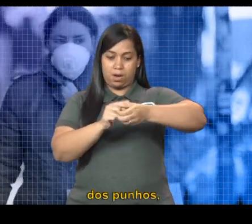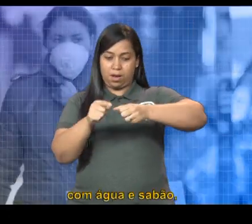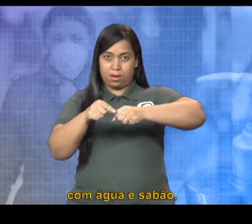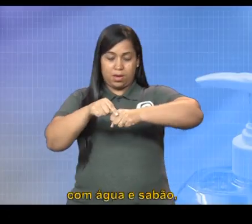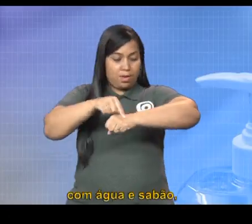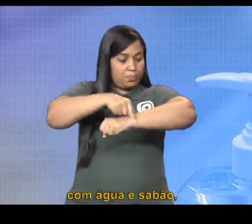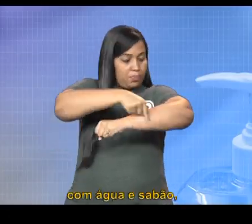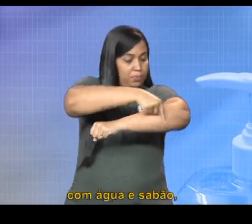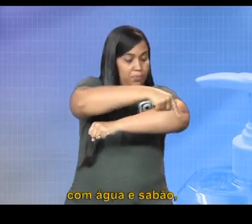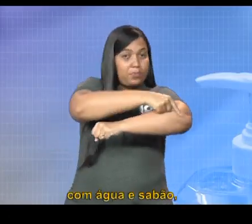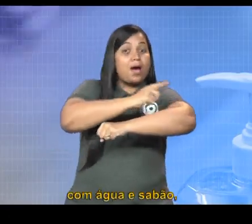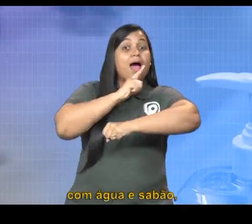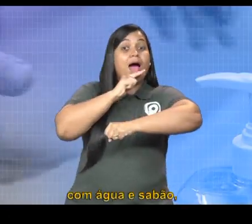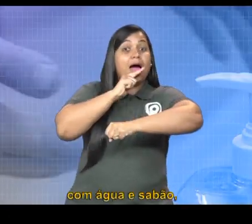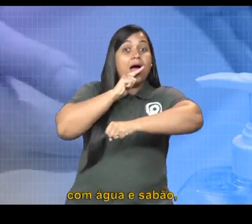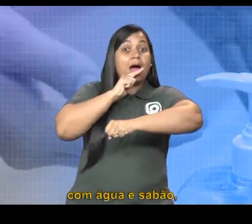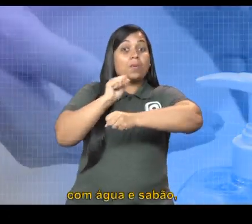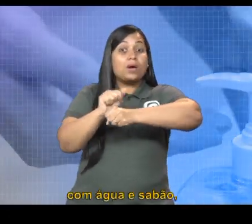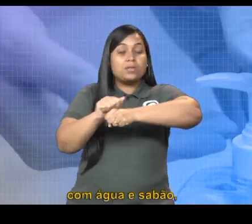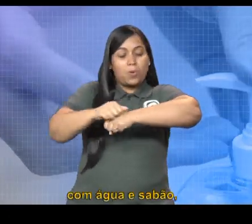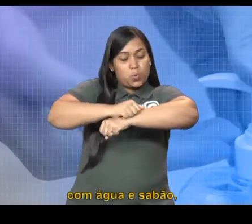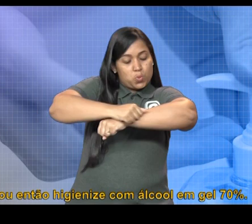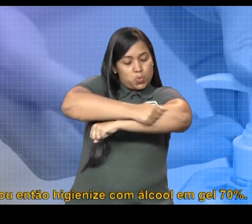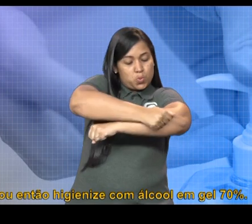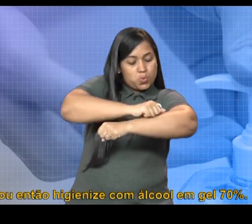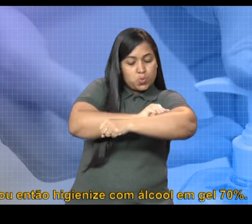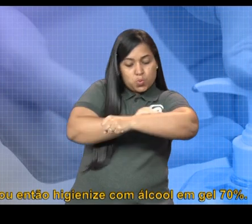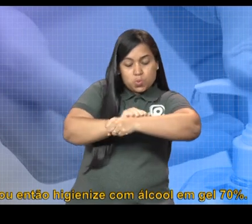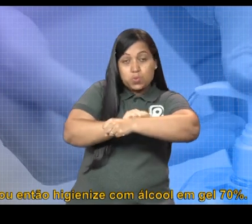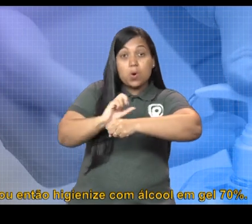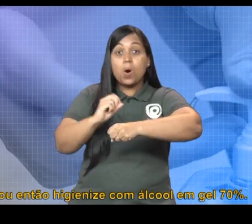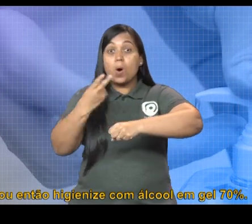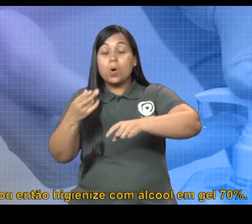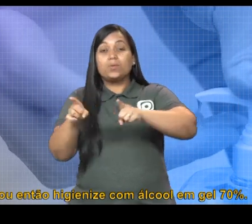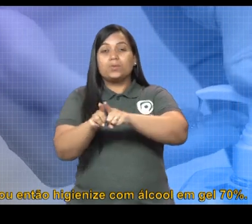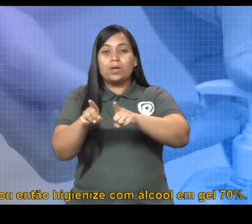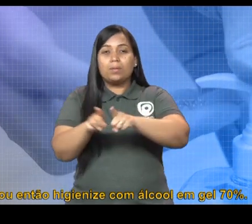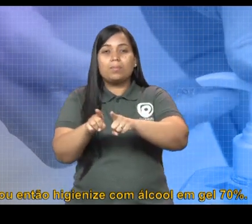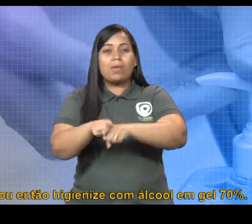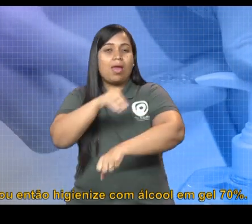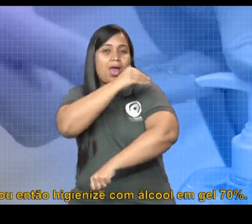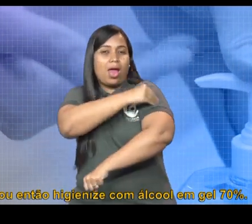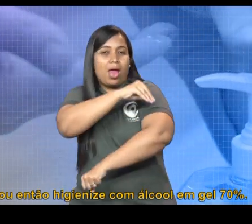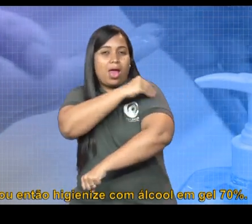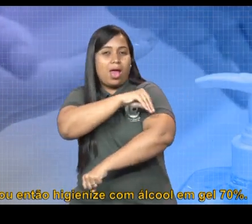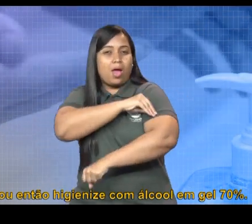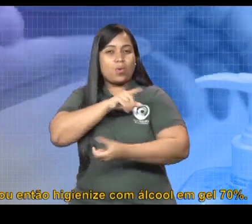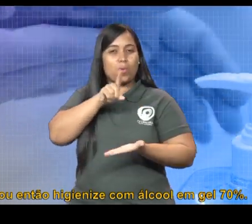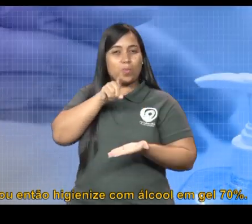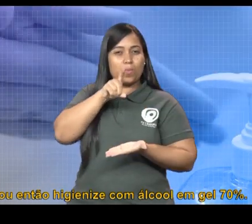com água e sabão, ou então higienize com álcool em gel